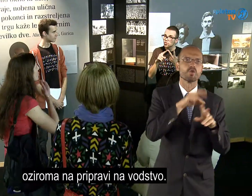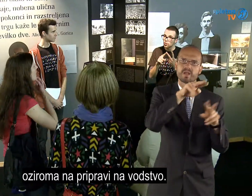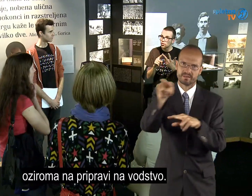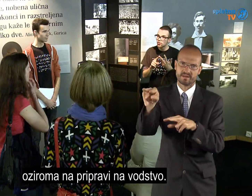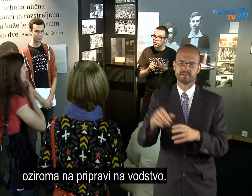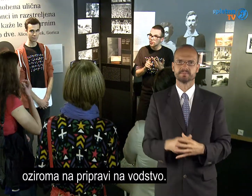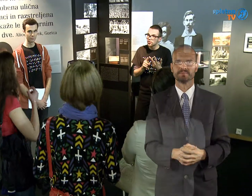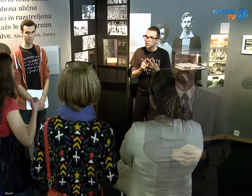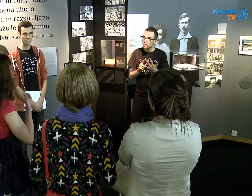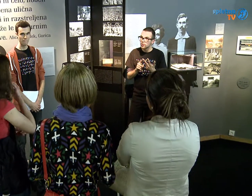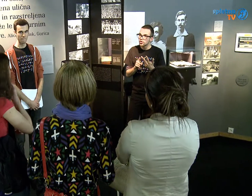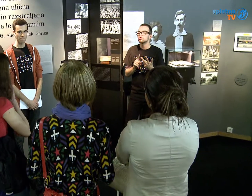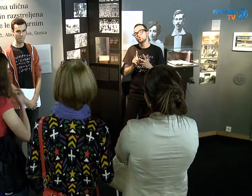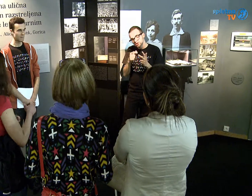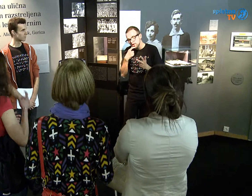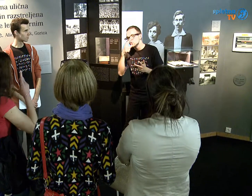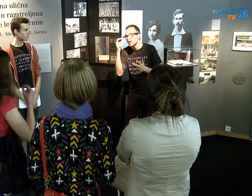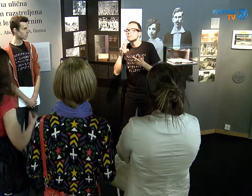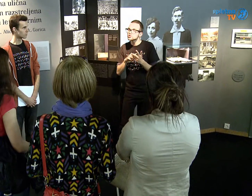vodstvo.